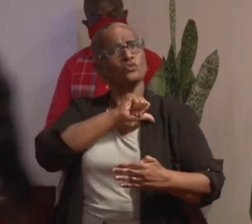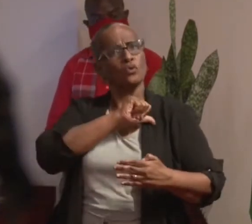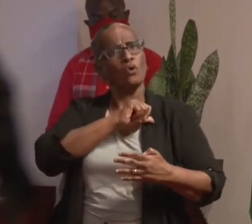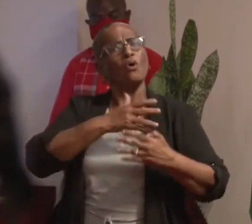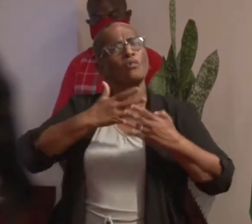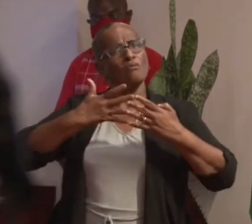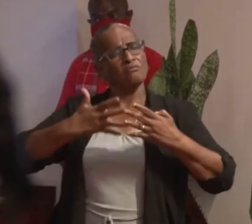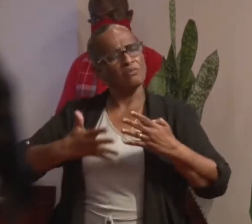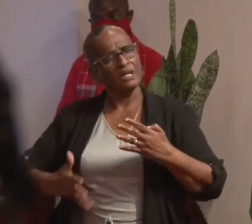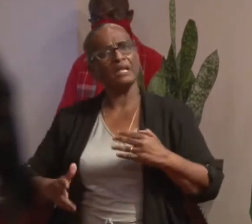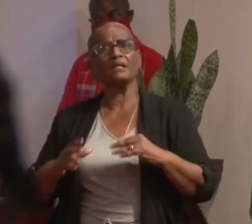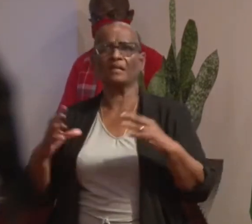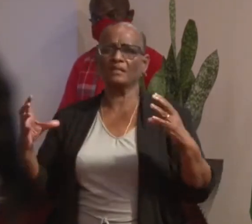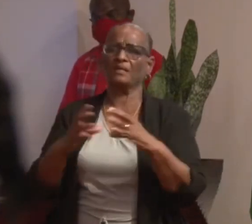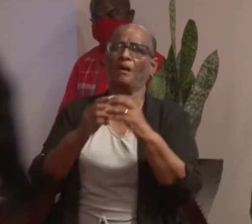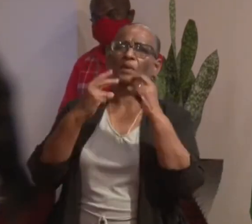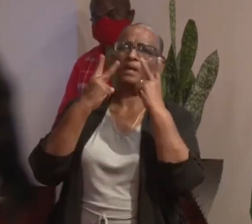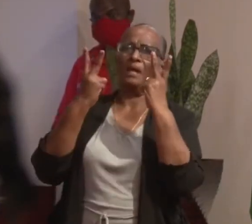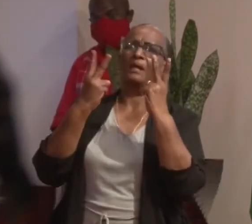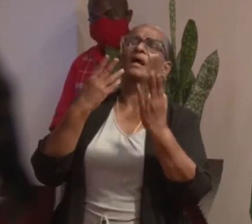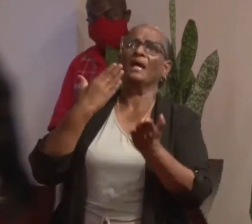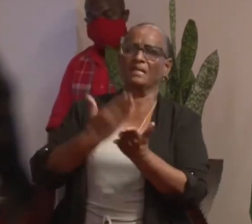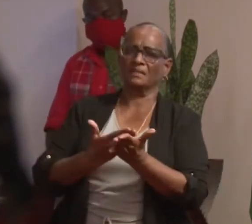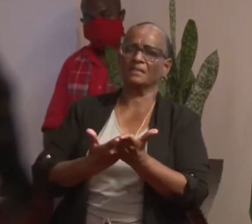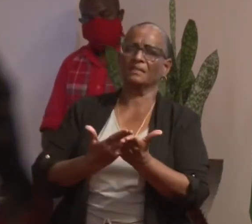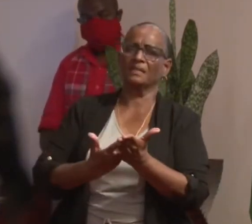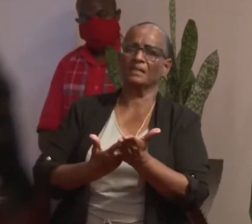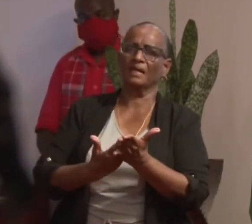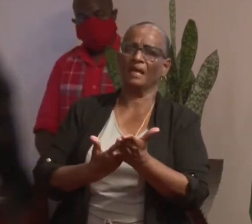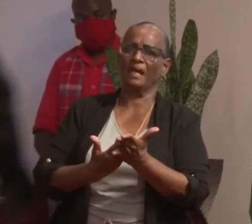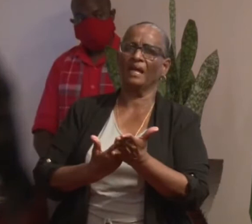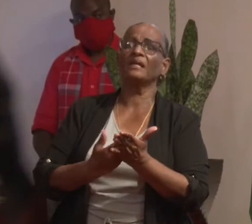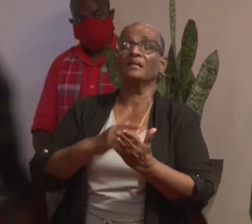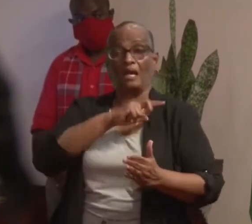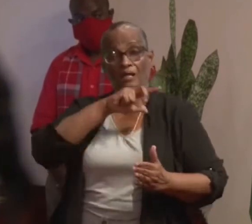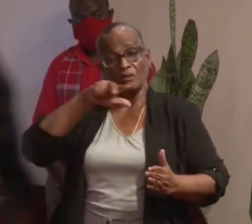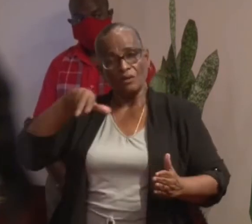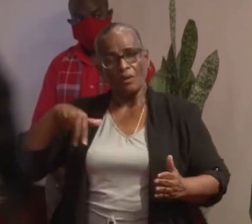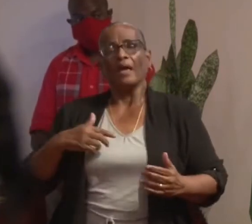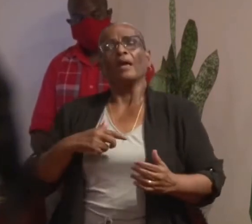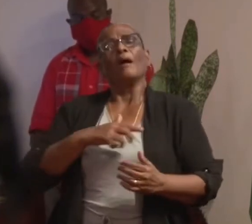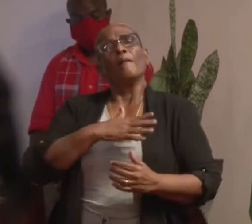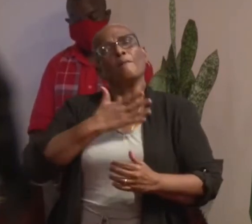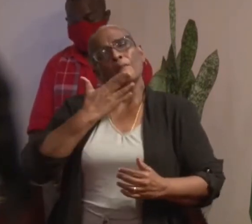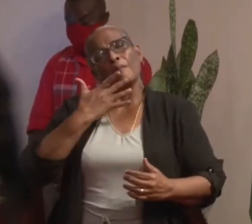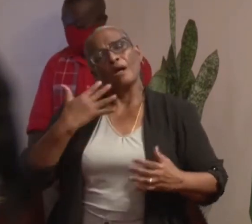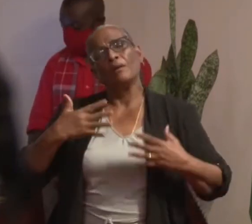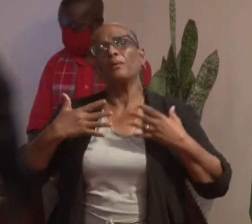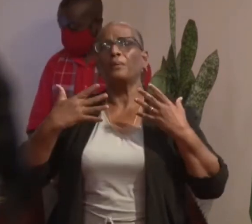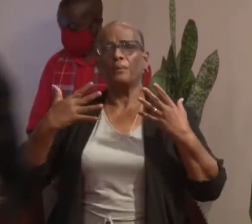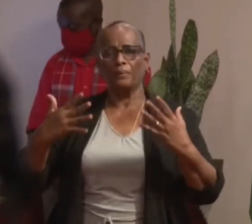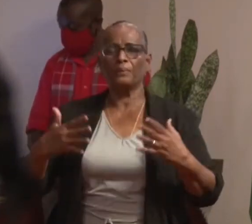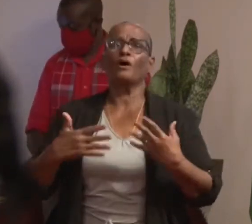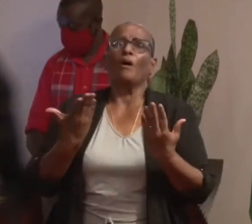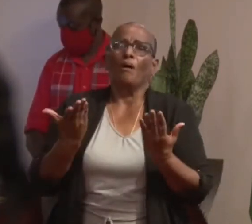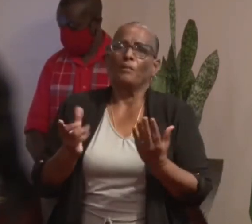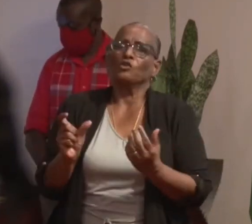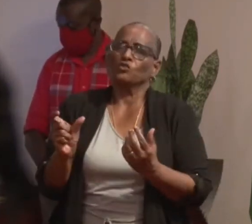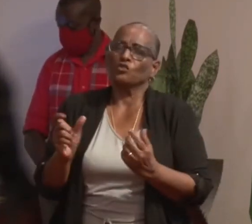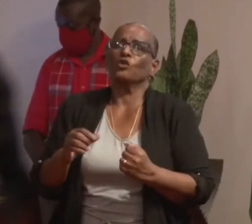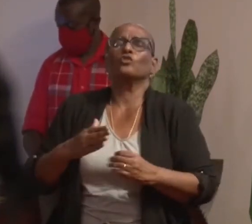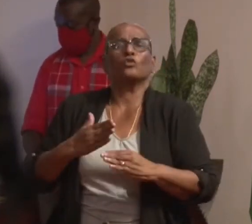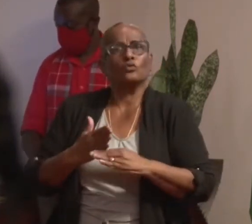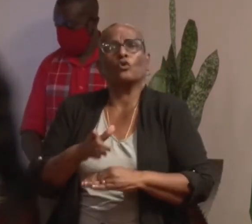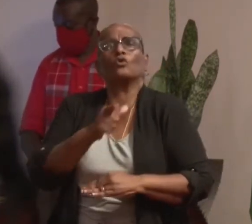schuldverlichtingsmogelijkheden te bekijken en garantstellingen te geven, zodat we in ieder geval een beetje ademruimte krijgen om een stukje normalisatie